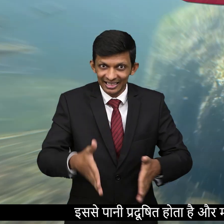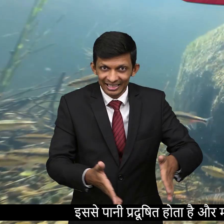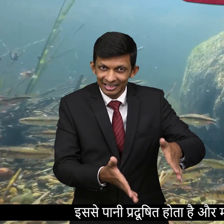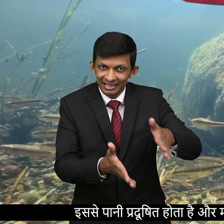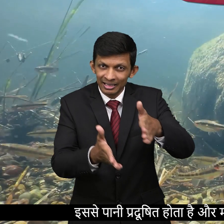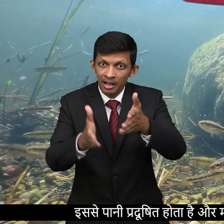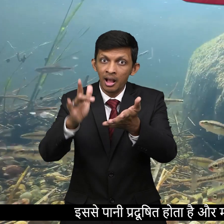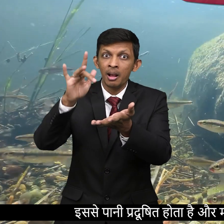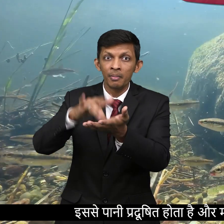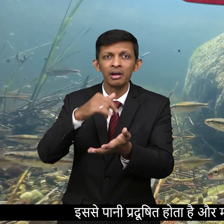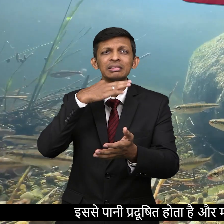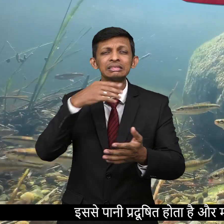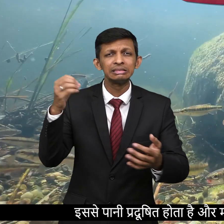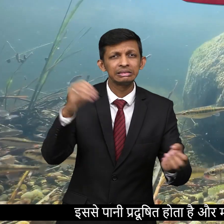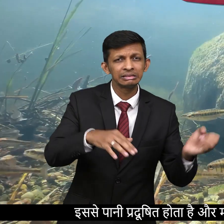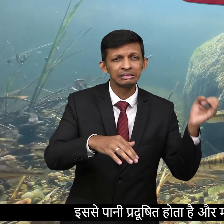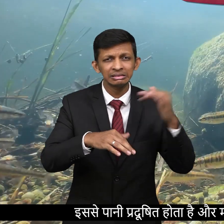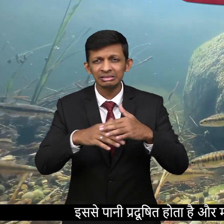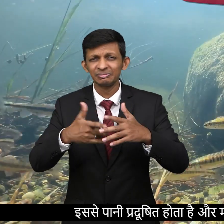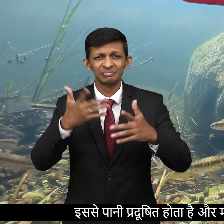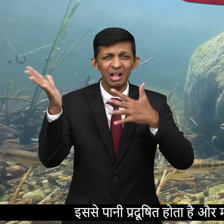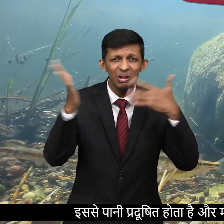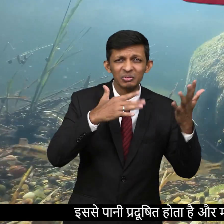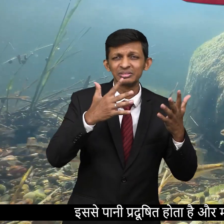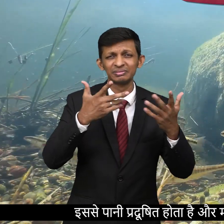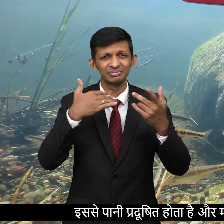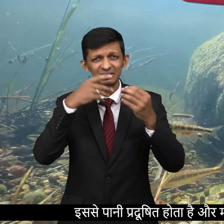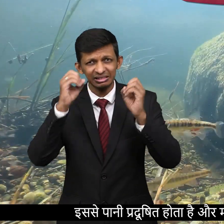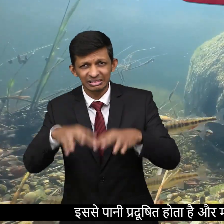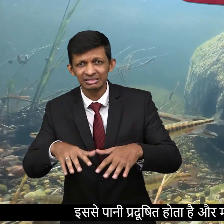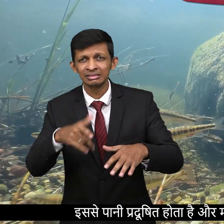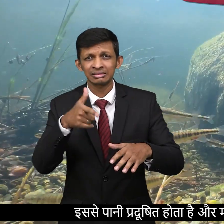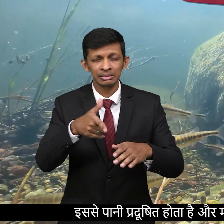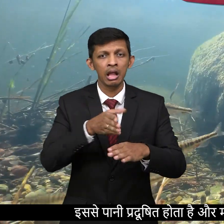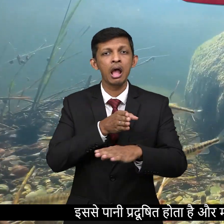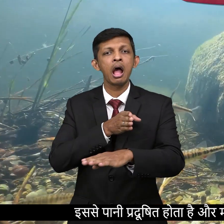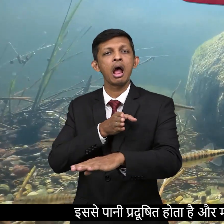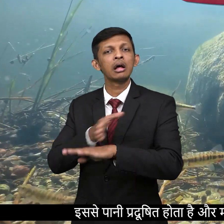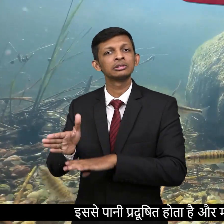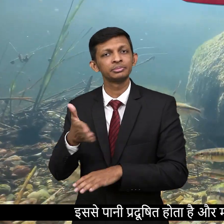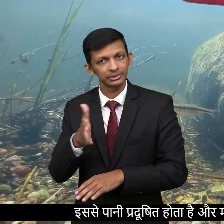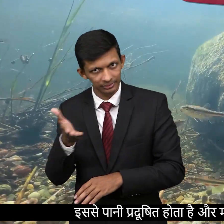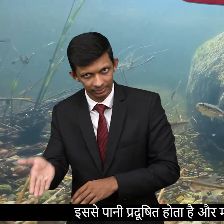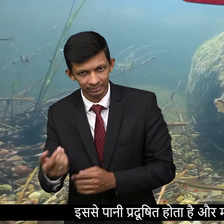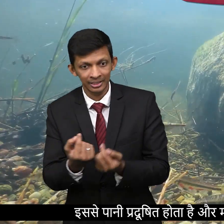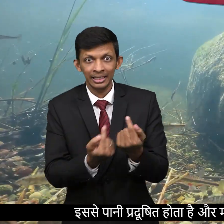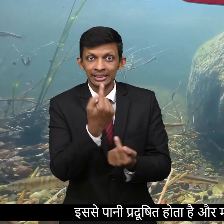इससे पानी प्रदूषित होता है और मछली और पौधों को नुकसान पहुंचाता है।